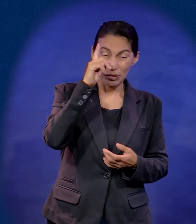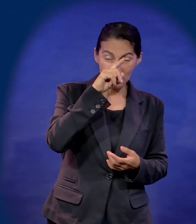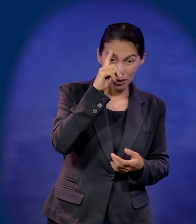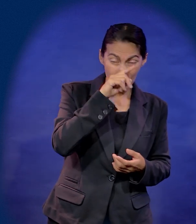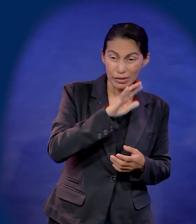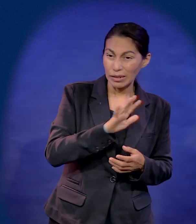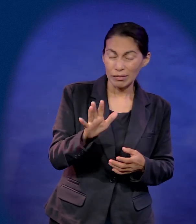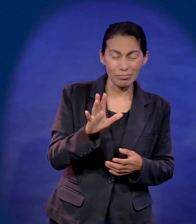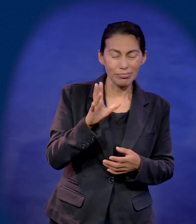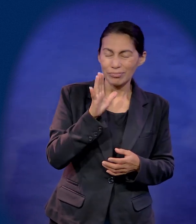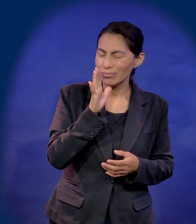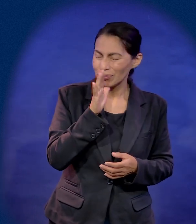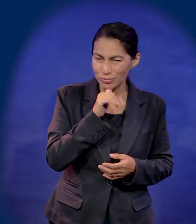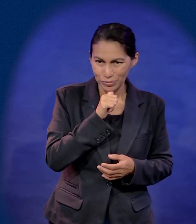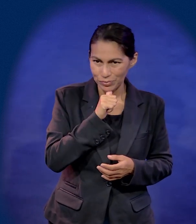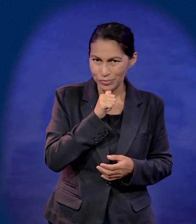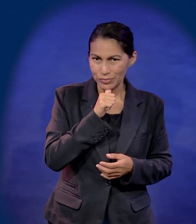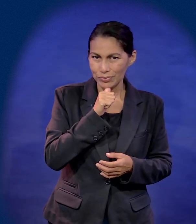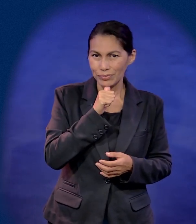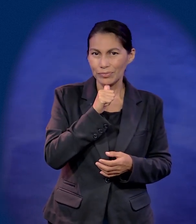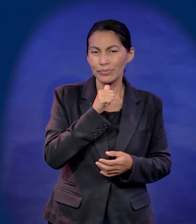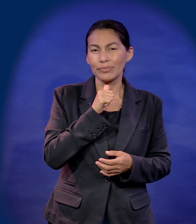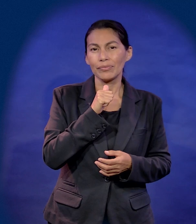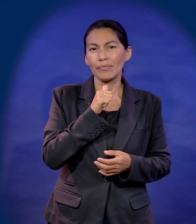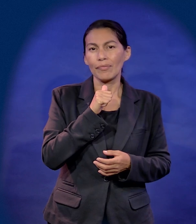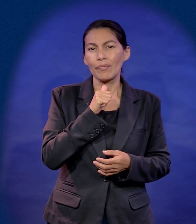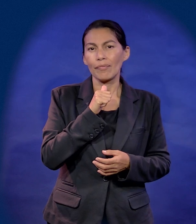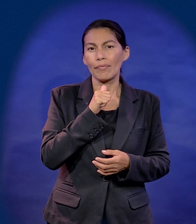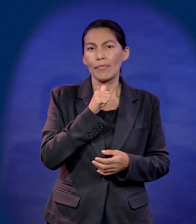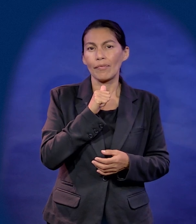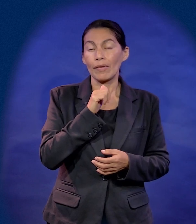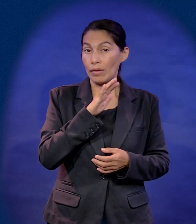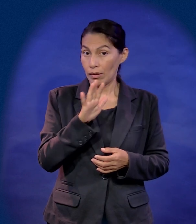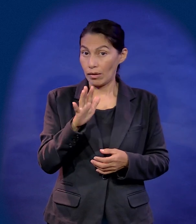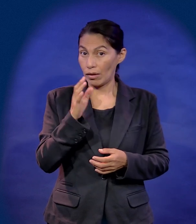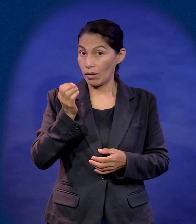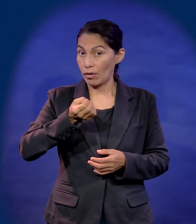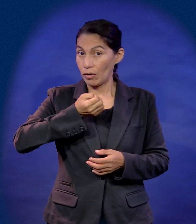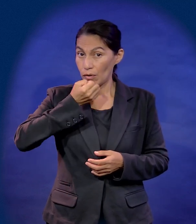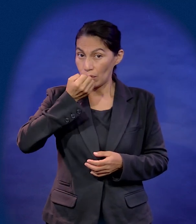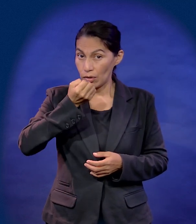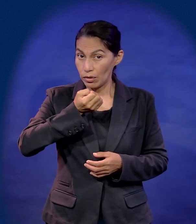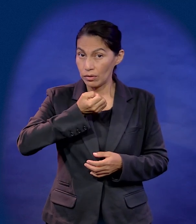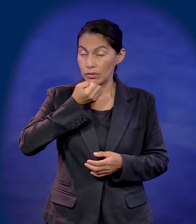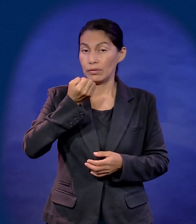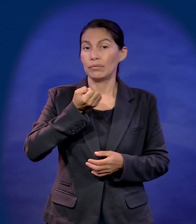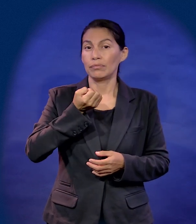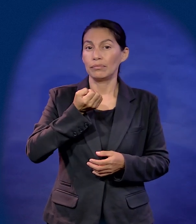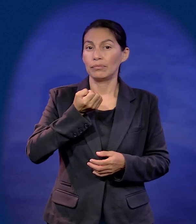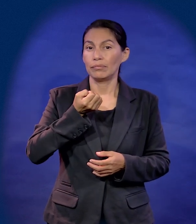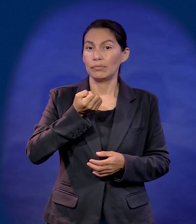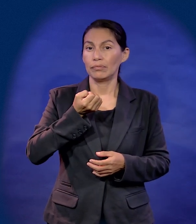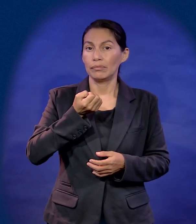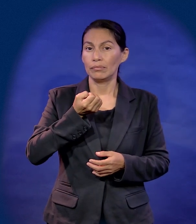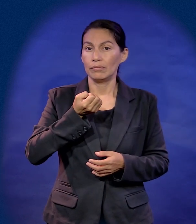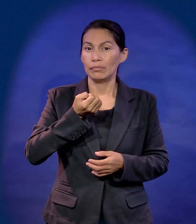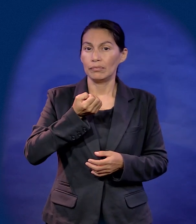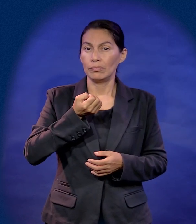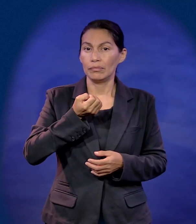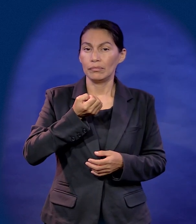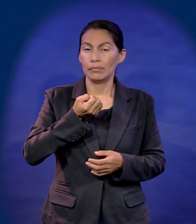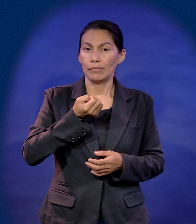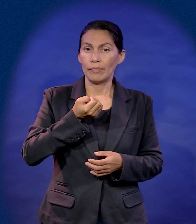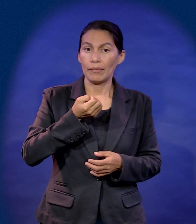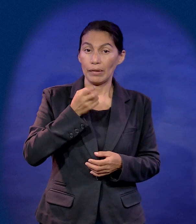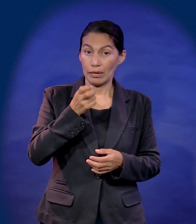no está cambiando. Ya lo dialogamos, ya oramos, ya buscamos consejería. Ya no. Ya no. Es más, ya oraste,